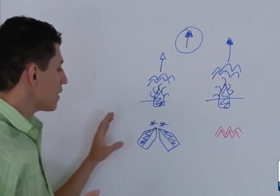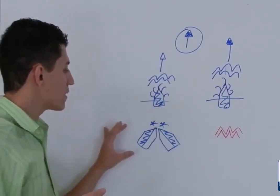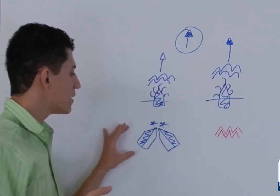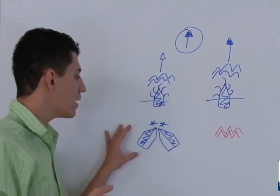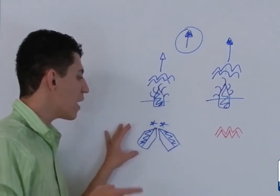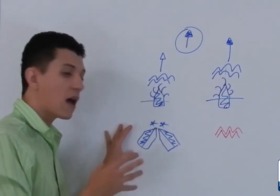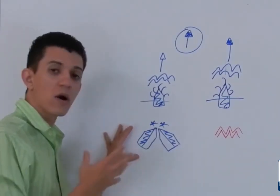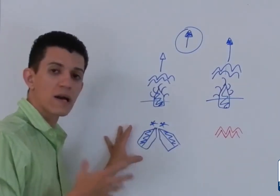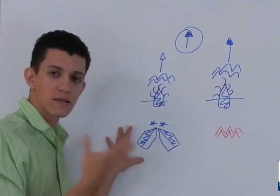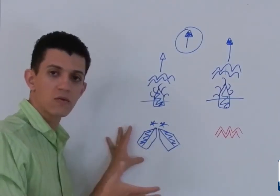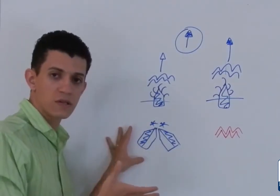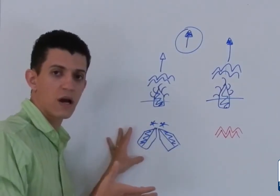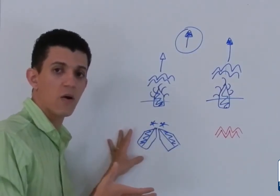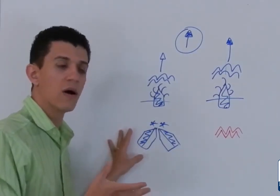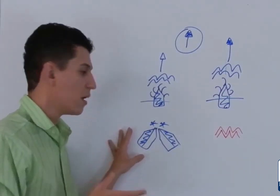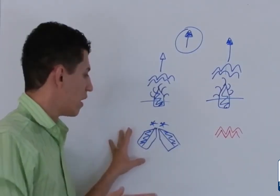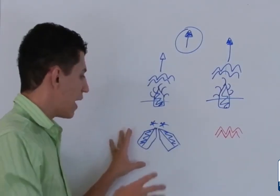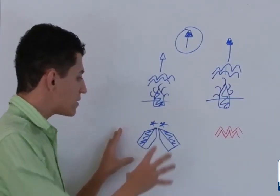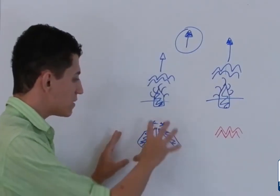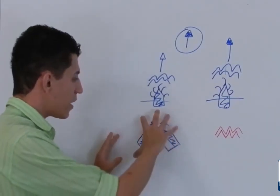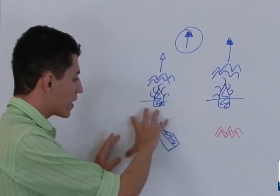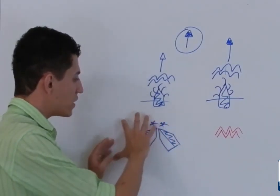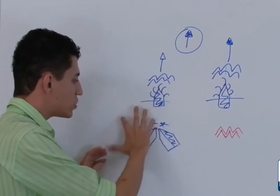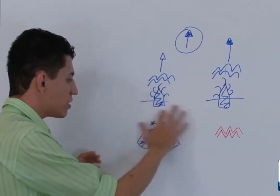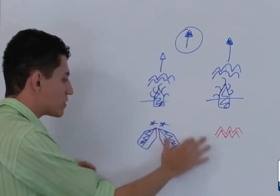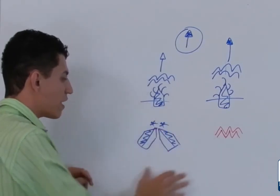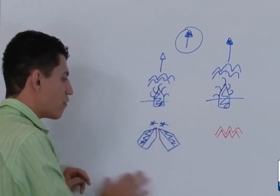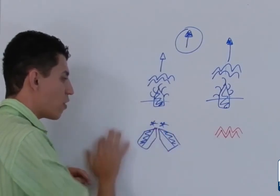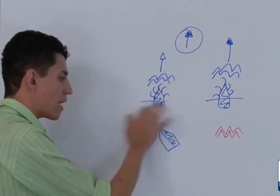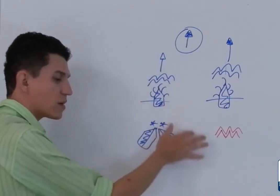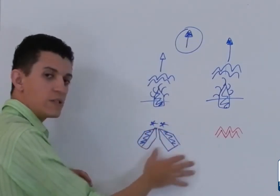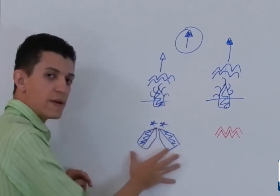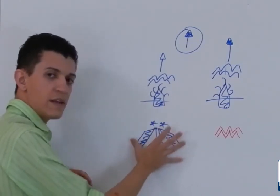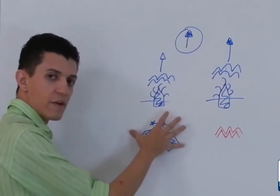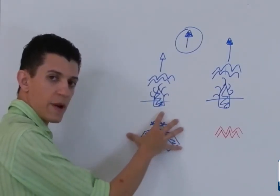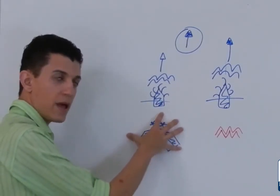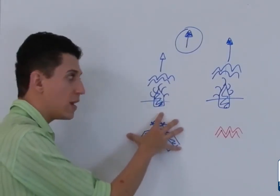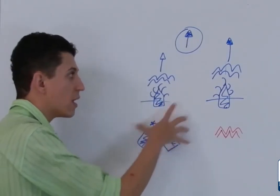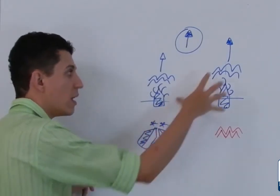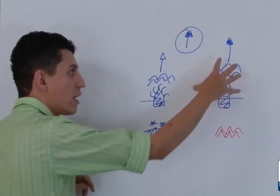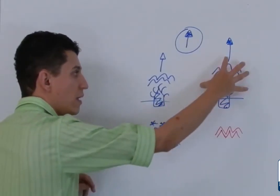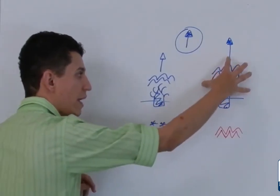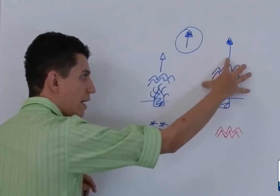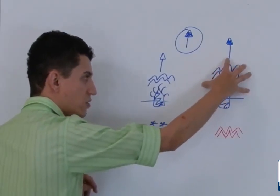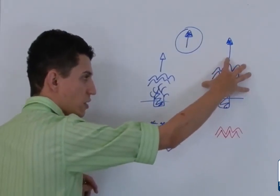que seria a locação do sinal. Esse sinal aqui, a gente não escreveu uma locação específica para ele, nem este.